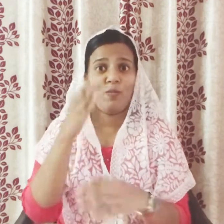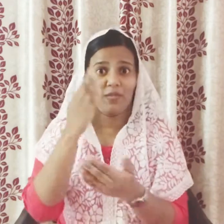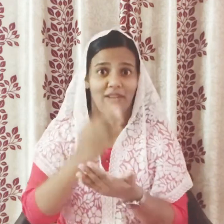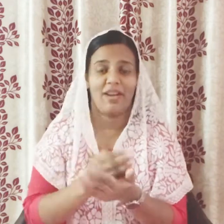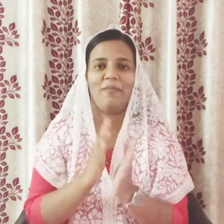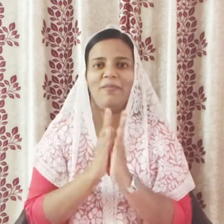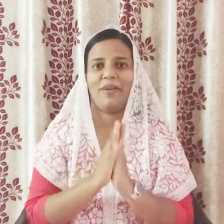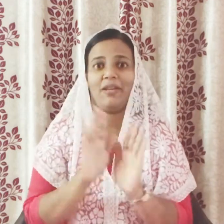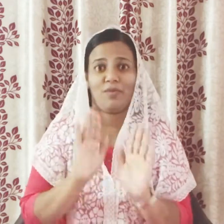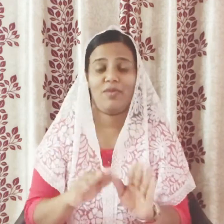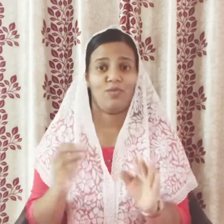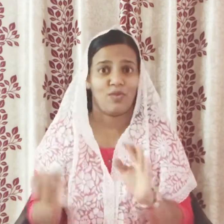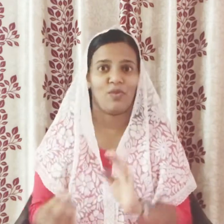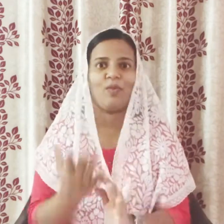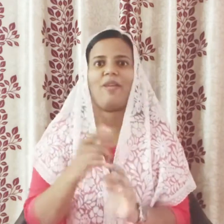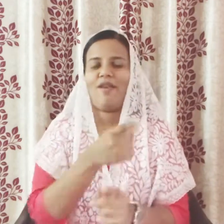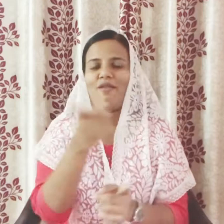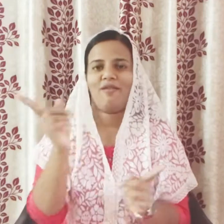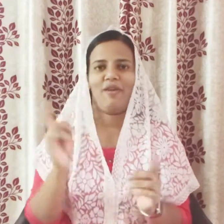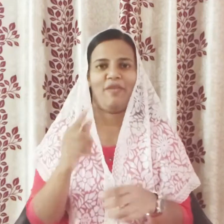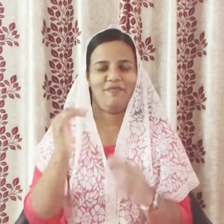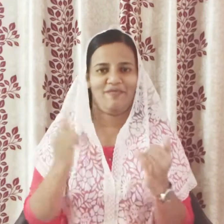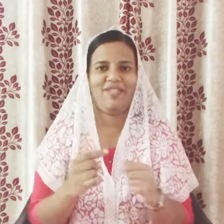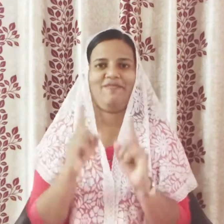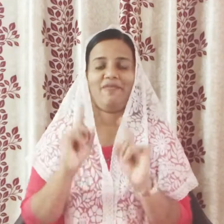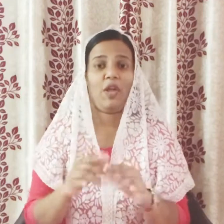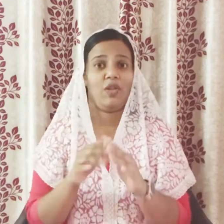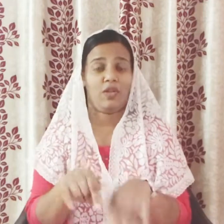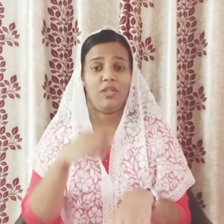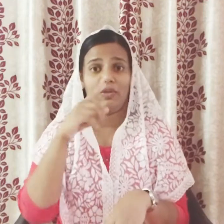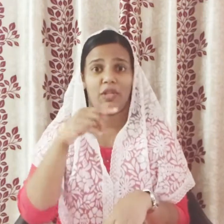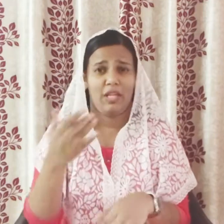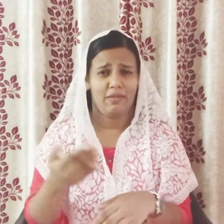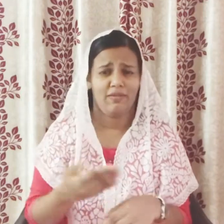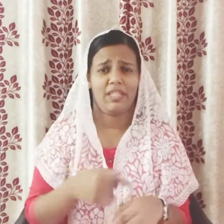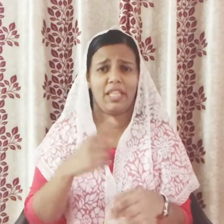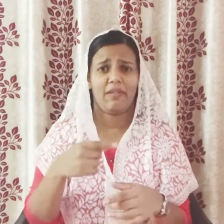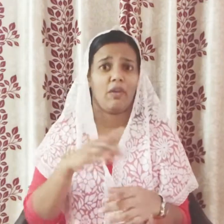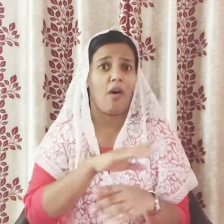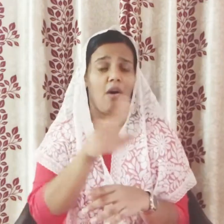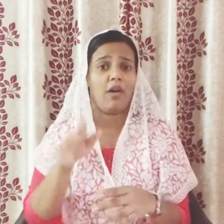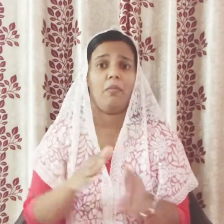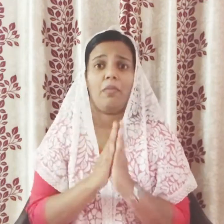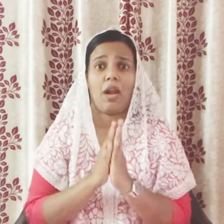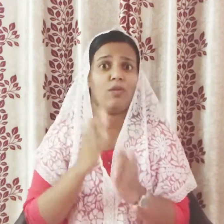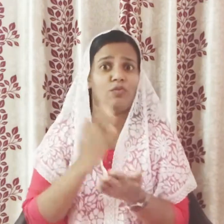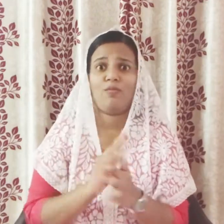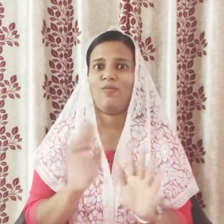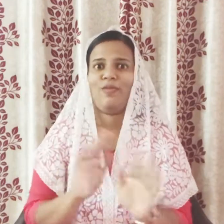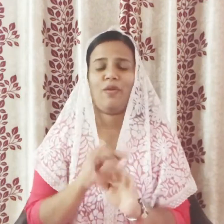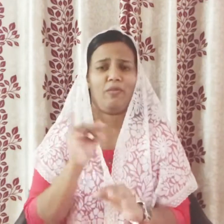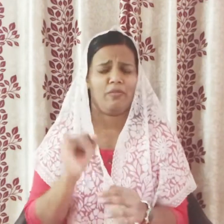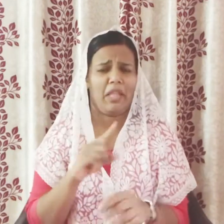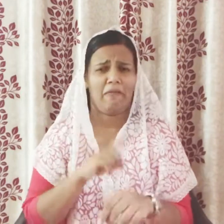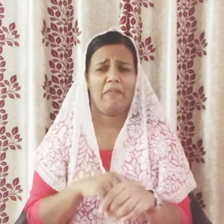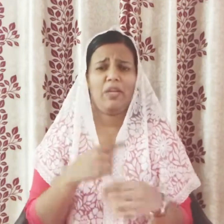9:30 മീറ്റിംഗ് ആരംഭിക്കുന്നത്. എല്ലാവരും പങ്കെടുക്കണം. ആമേൻ. അത് നിങ്ങളുടെ ജീവിതത്തിൽ ഈ വരും ദിവസങ്ങൾ മീറ്റിങ്ങുകൾ മിസ് ചെയ്യല്ലേ കേട്ടോ. എന്ത് വില